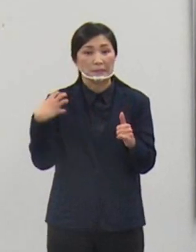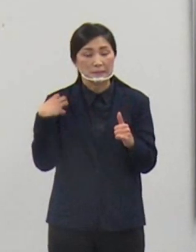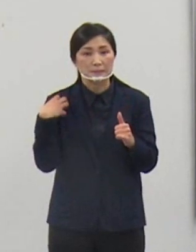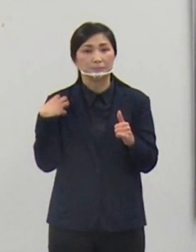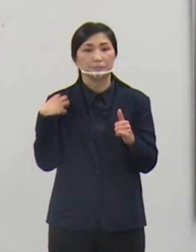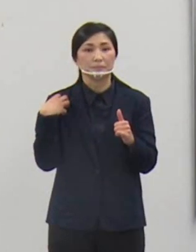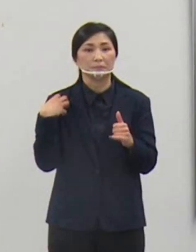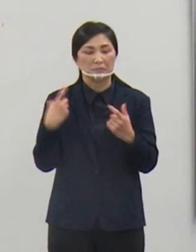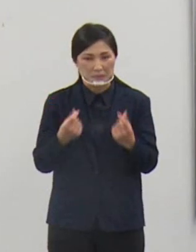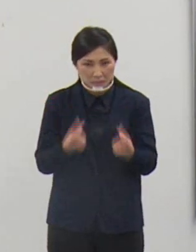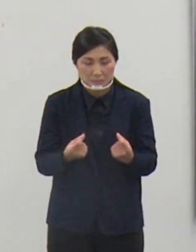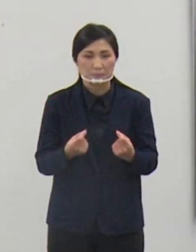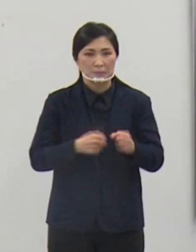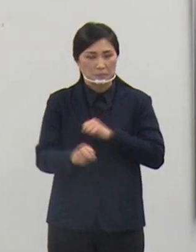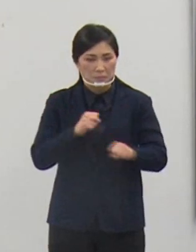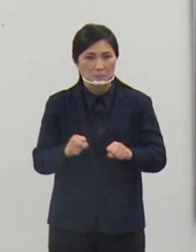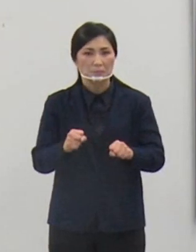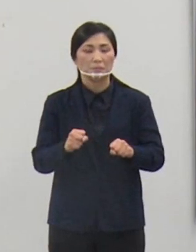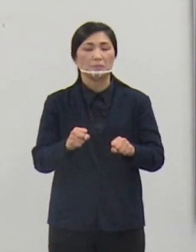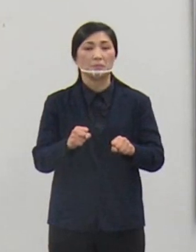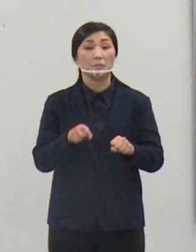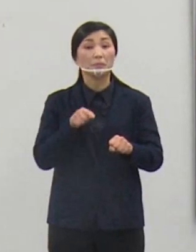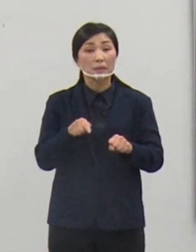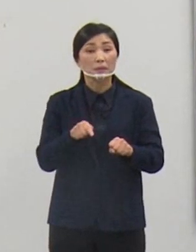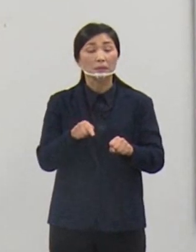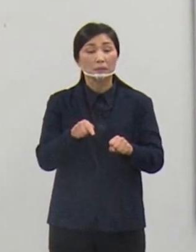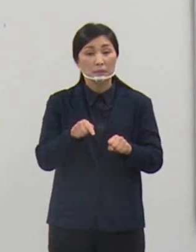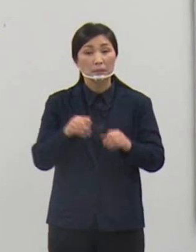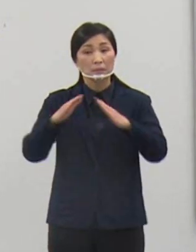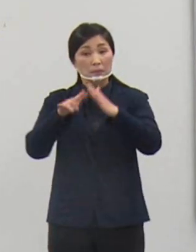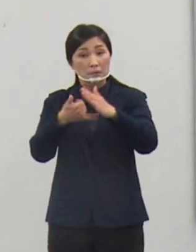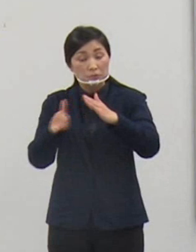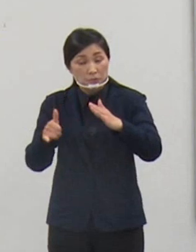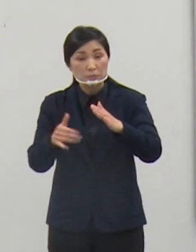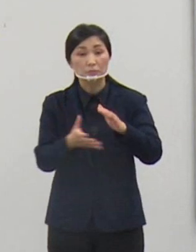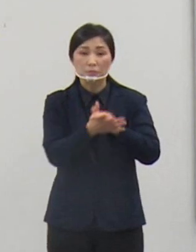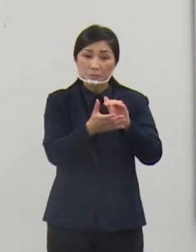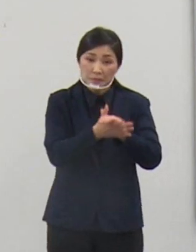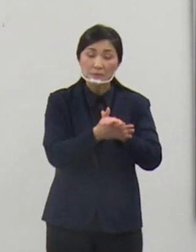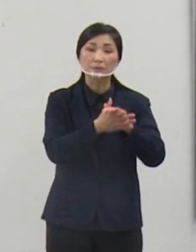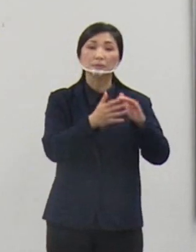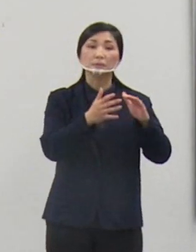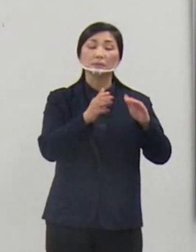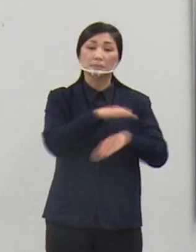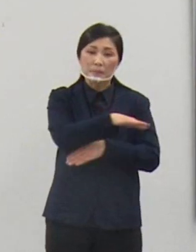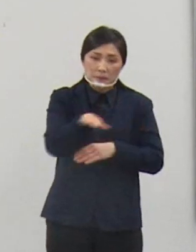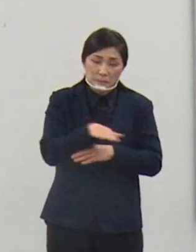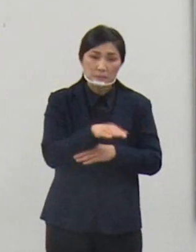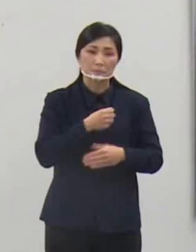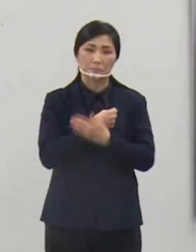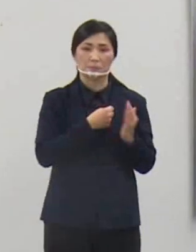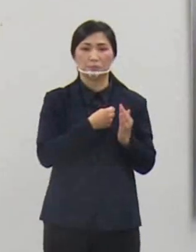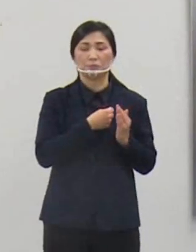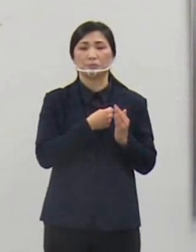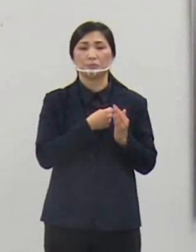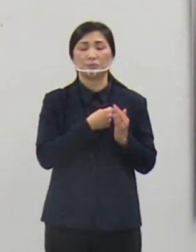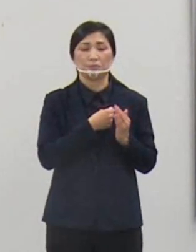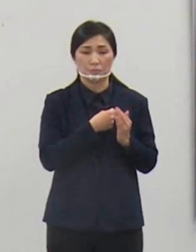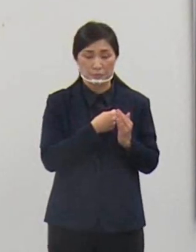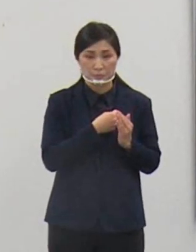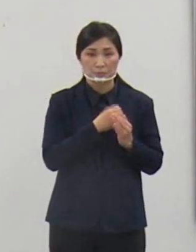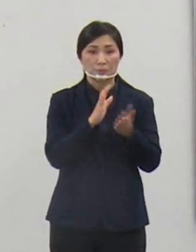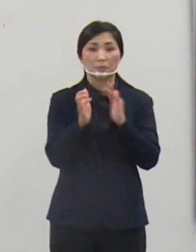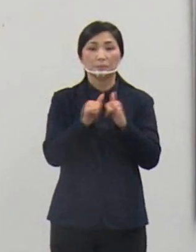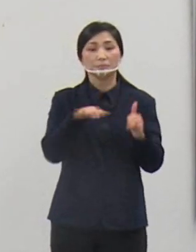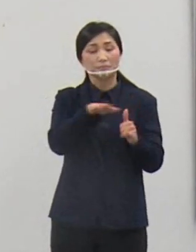自身だけではなく大切なご家族、友人、周りの方々の健康と命を守ります。県民の皆様におかれましては、